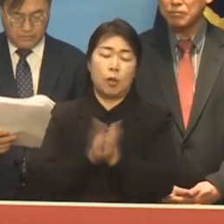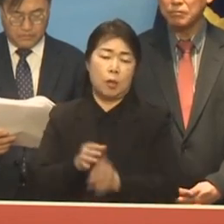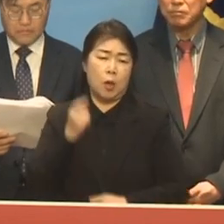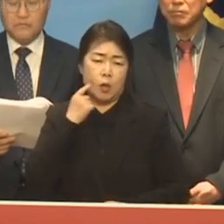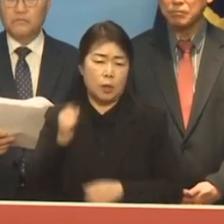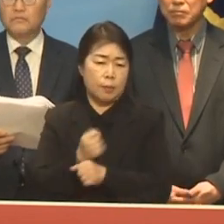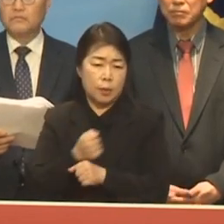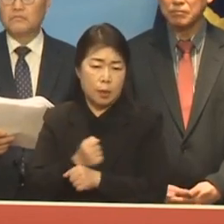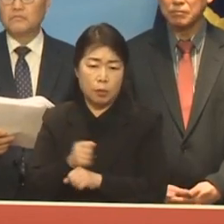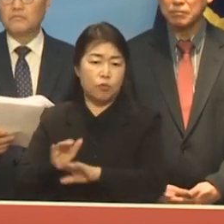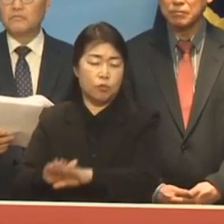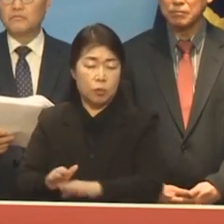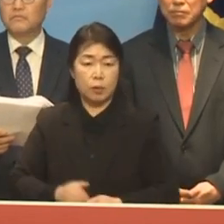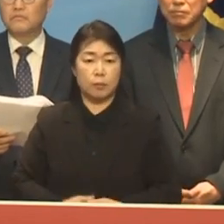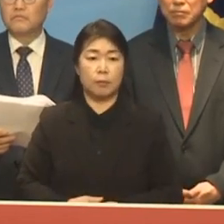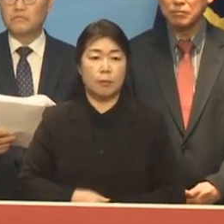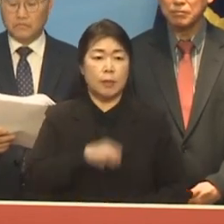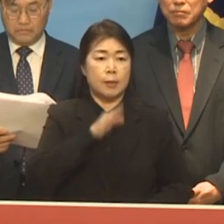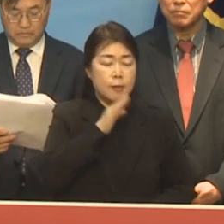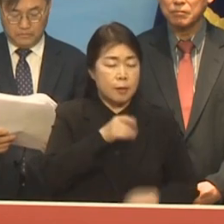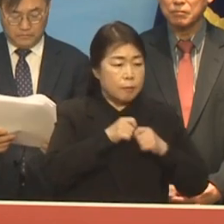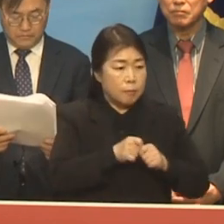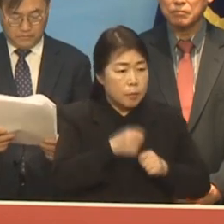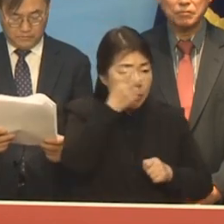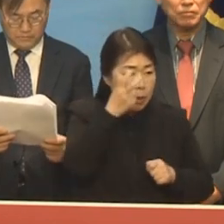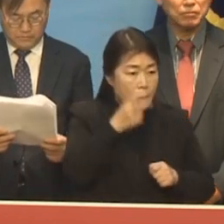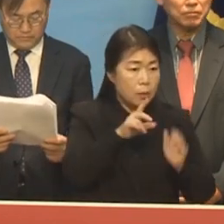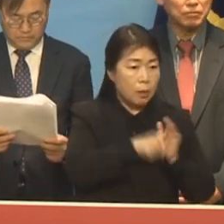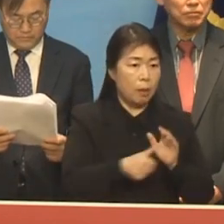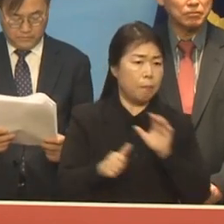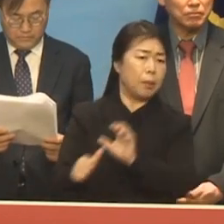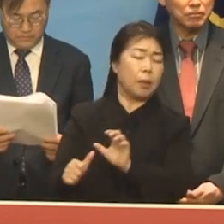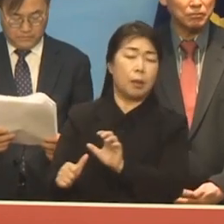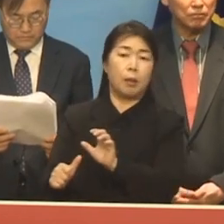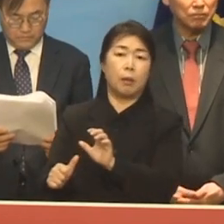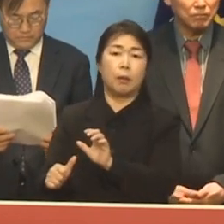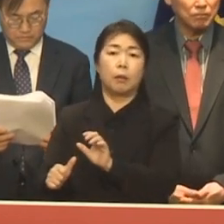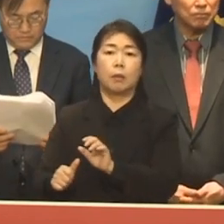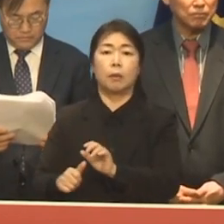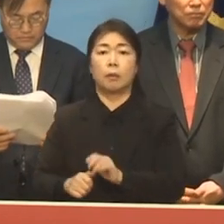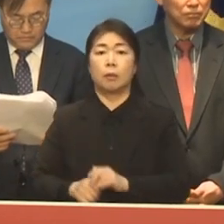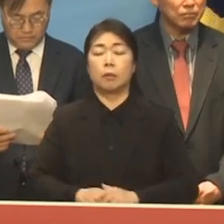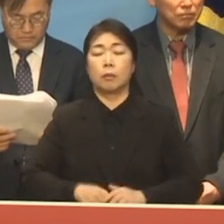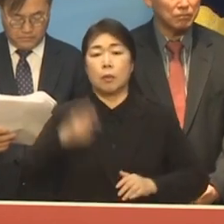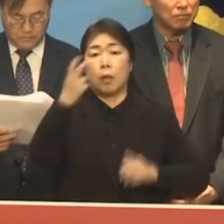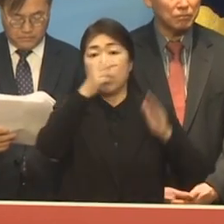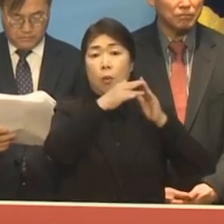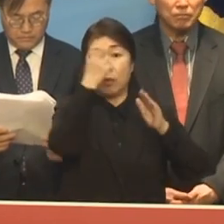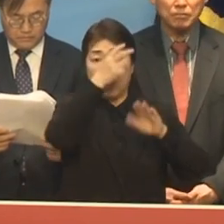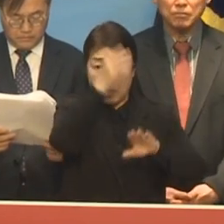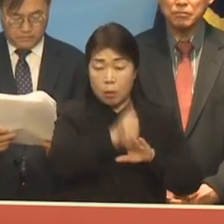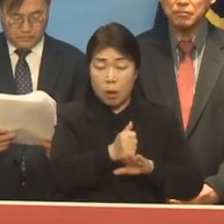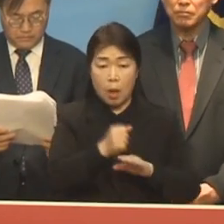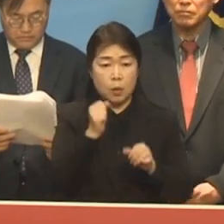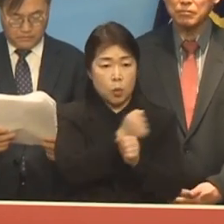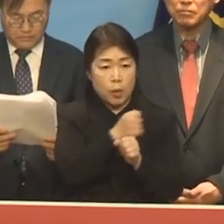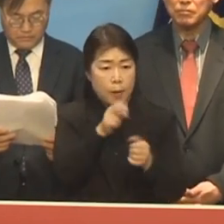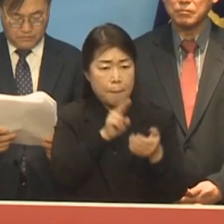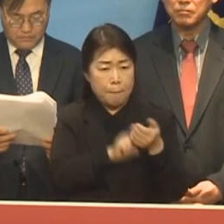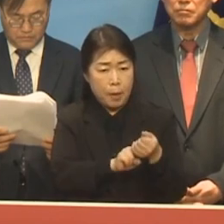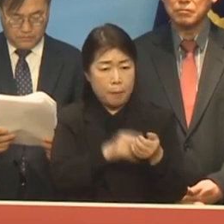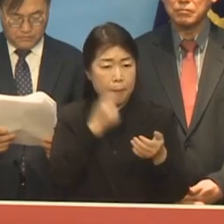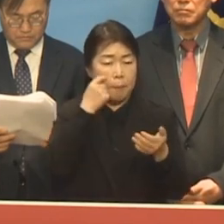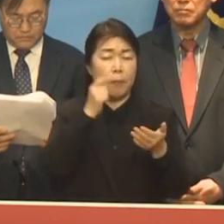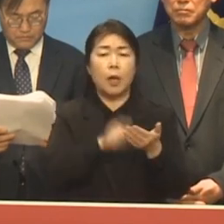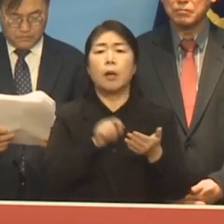내동하며 진실규명에 입을 틀어막아왔습니다. 감사원 조사 결과 조작과 은폐로